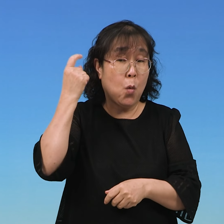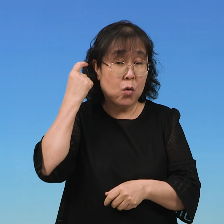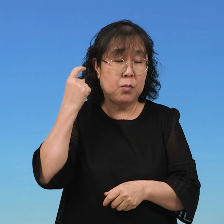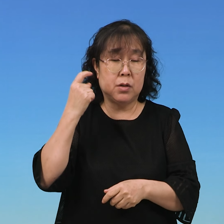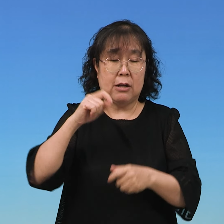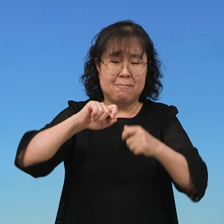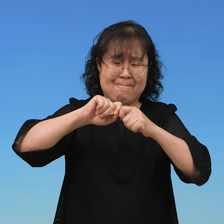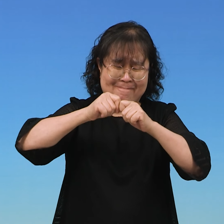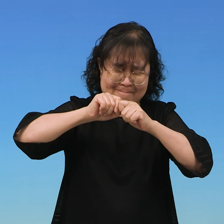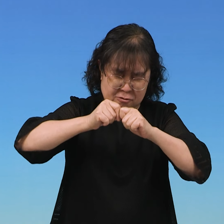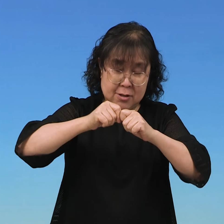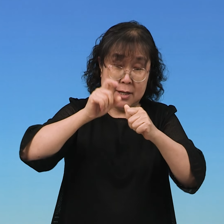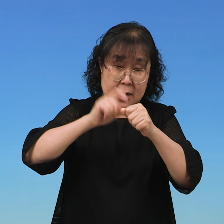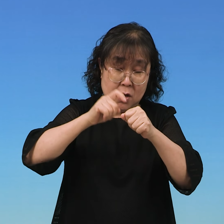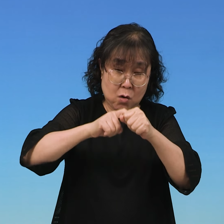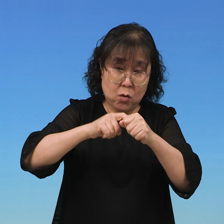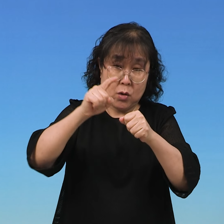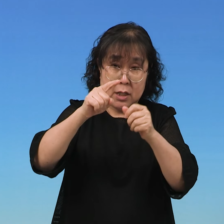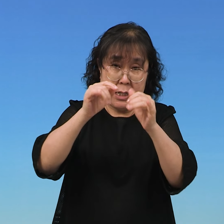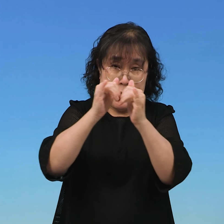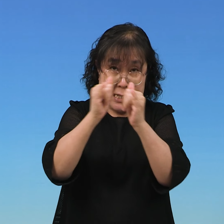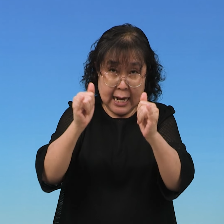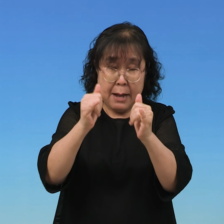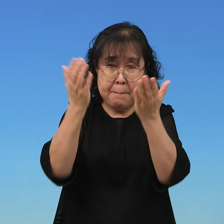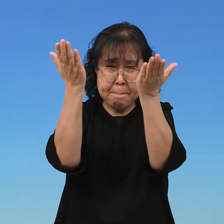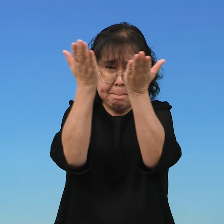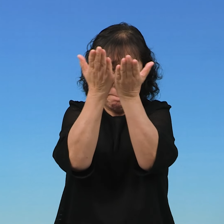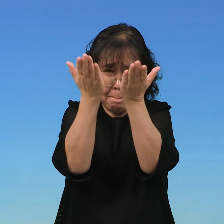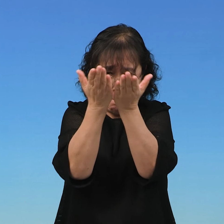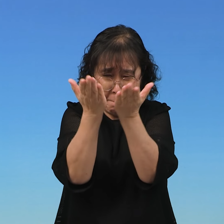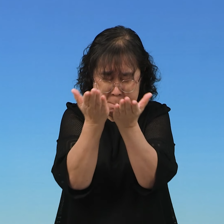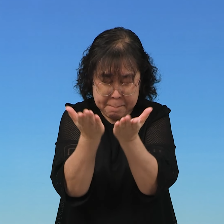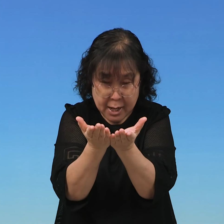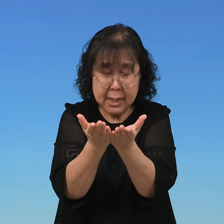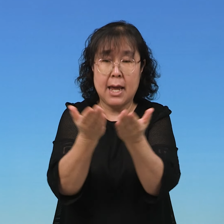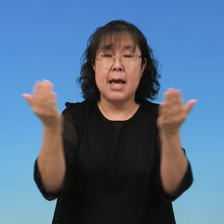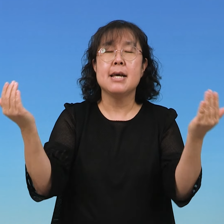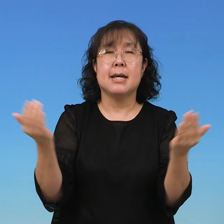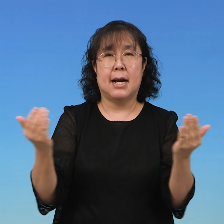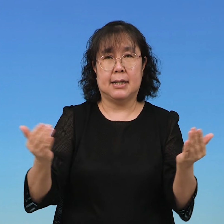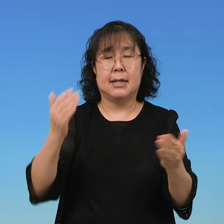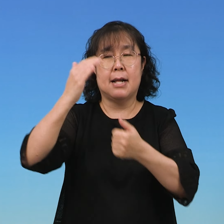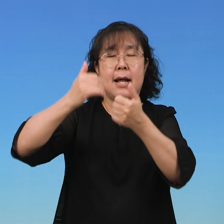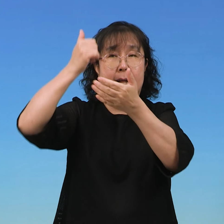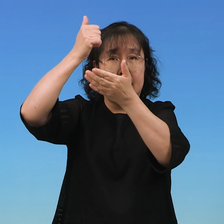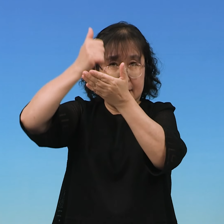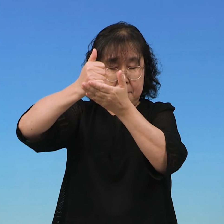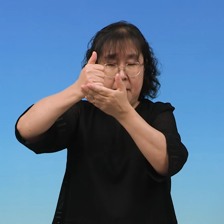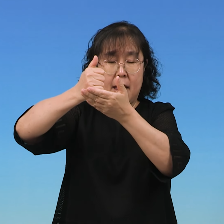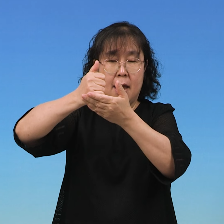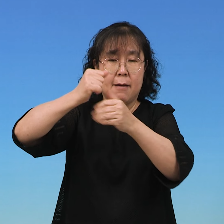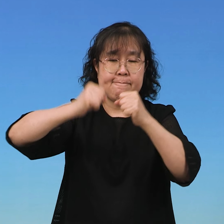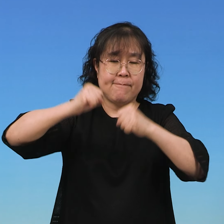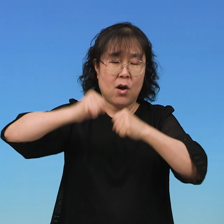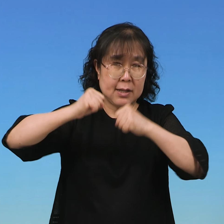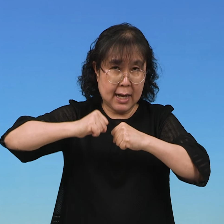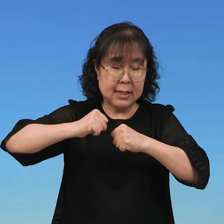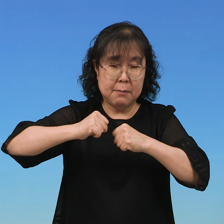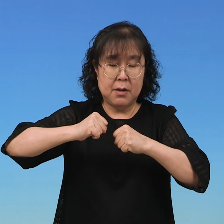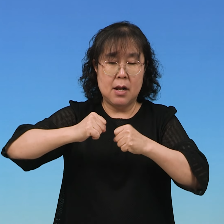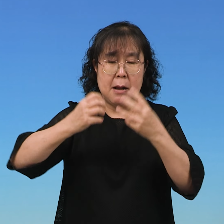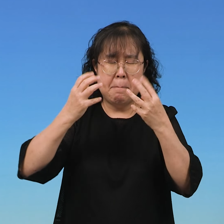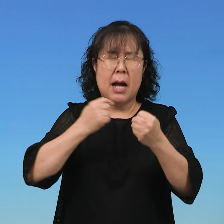않고 너무 구체적으로 너무 그 사람의 상황에 맞게 일하시는 하나님의 역사하심을 저는 장례식